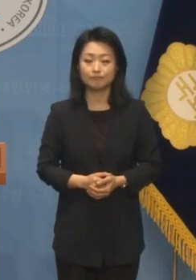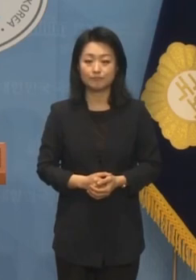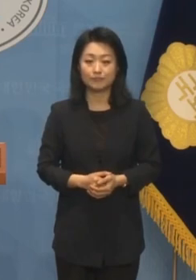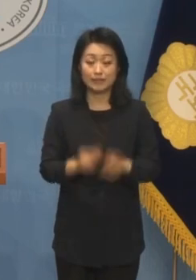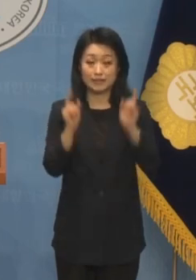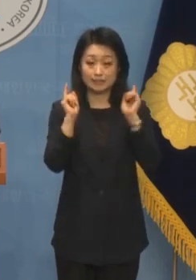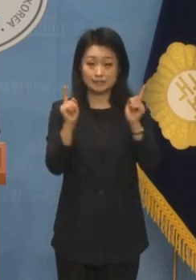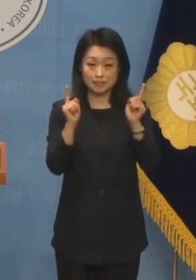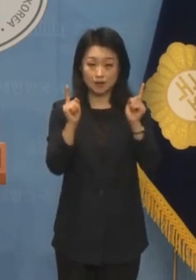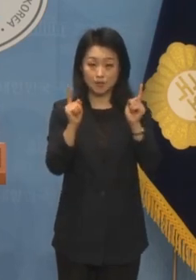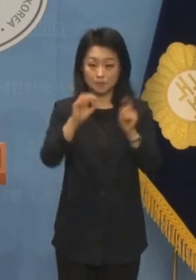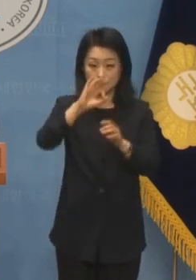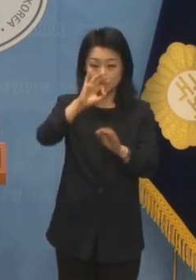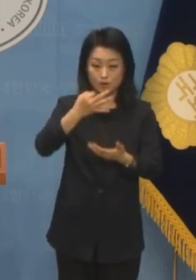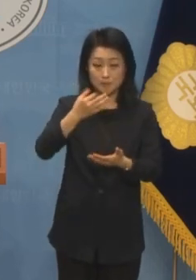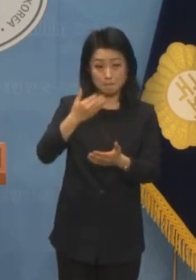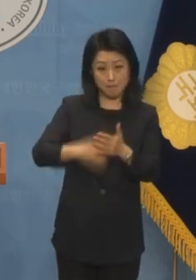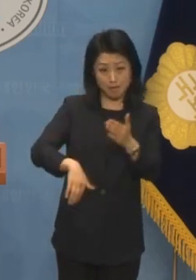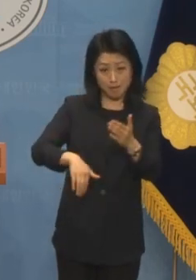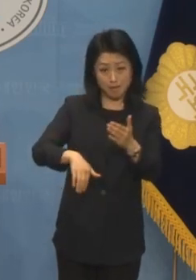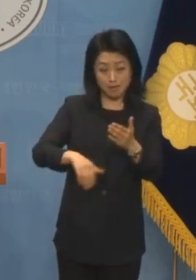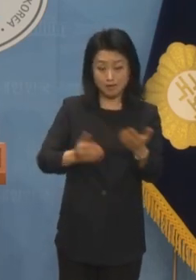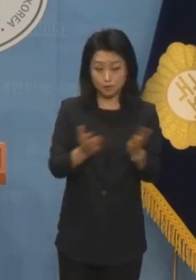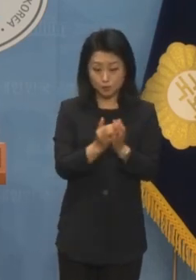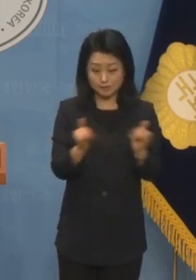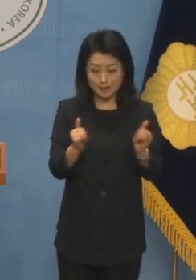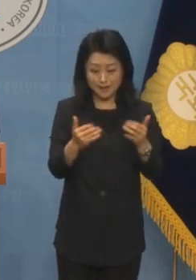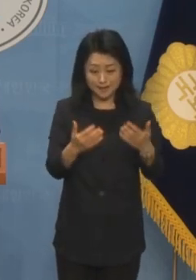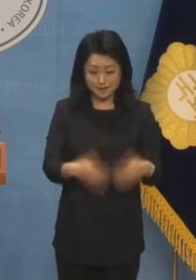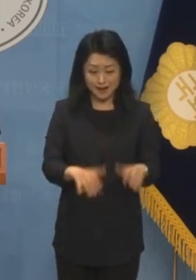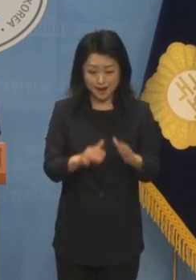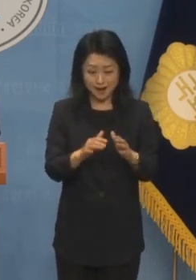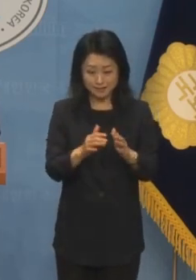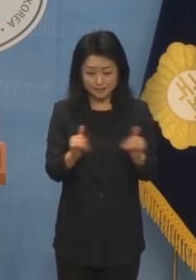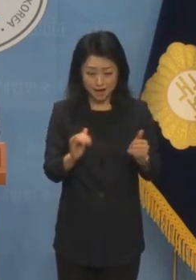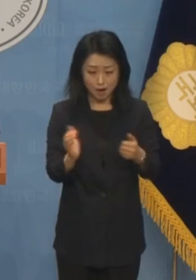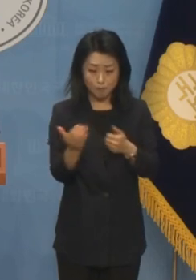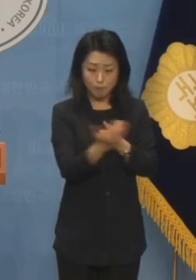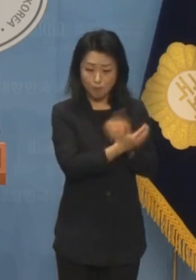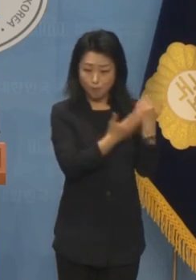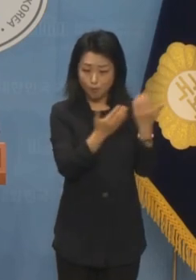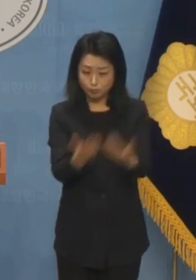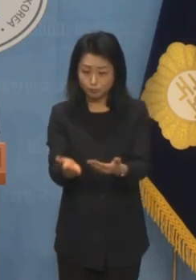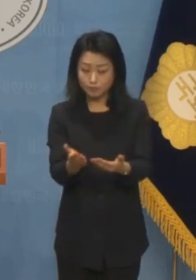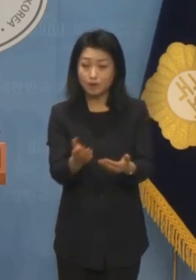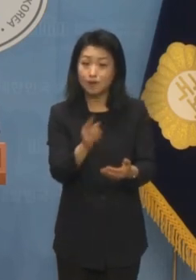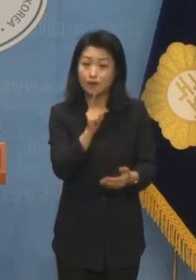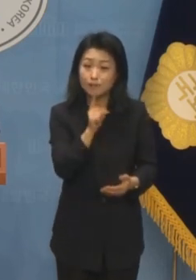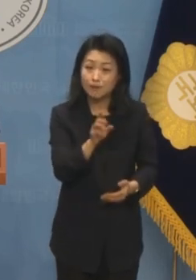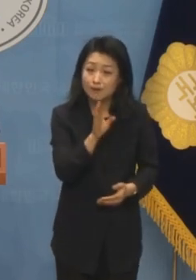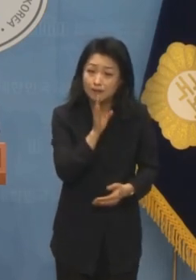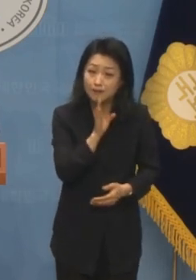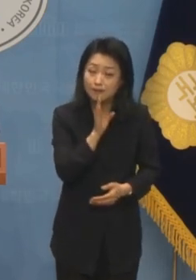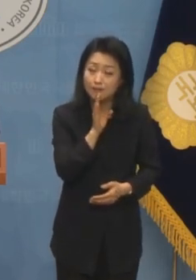실업급여 삭감이라니요. 노동약자 보호하겠다고 하지 않습니까?